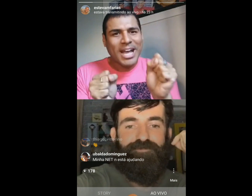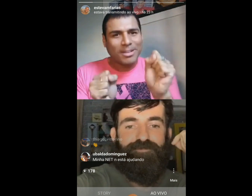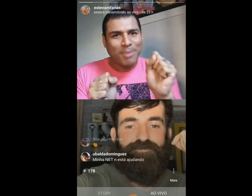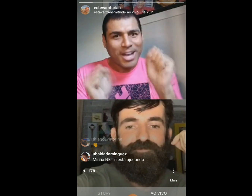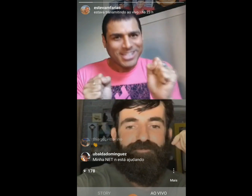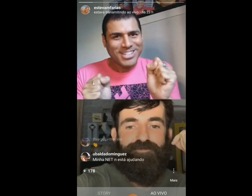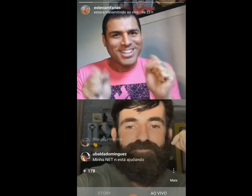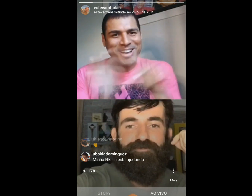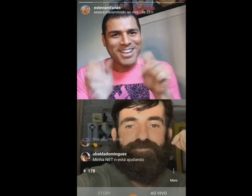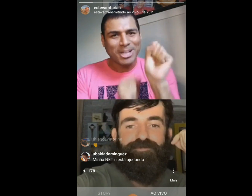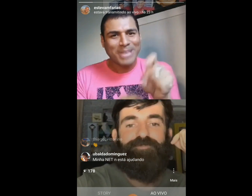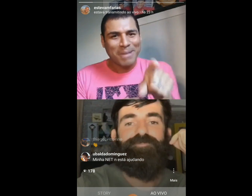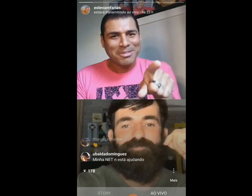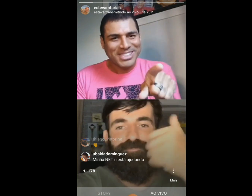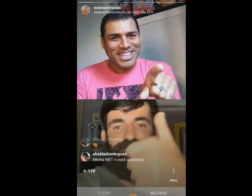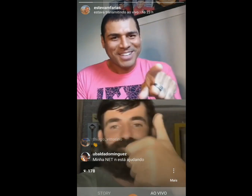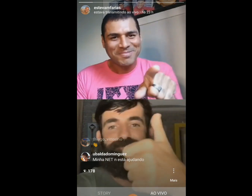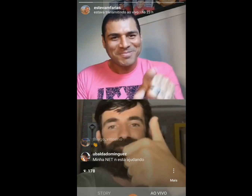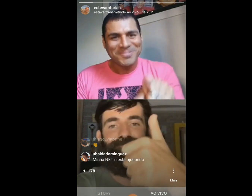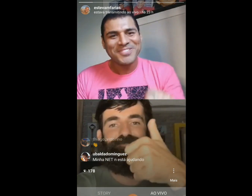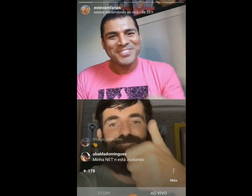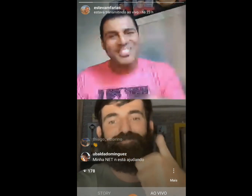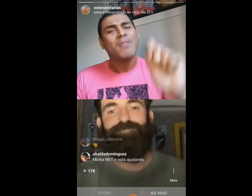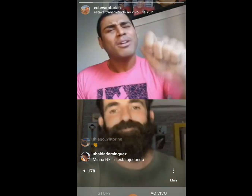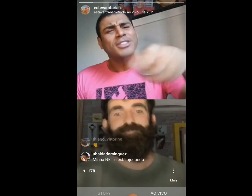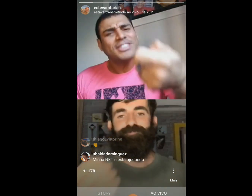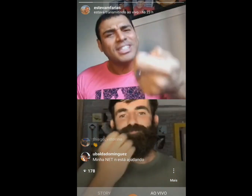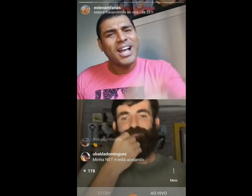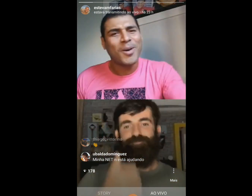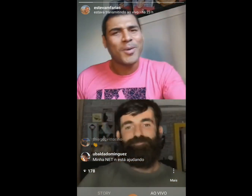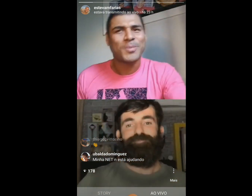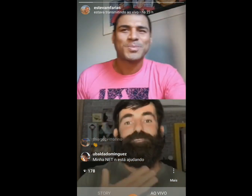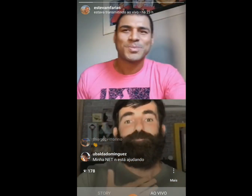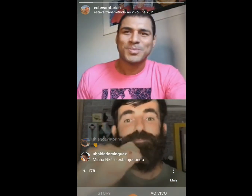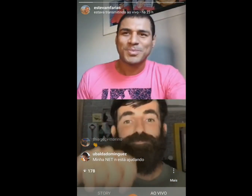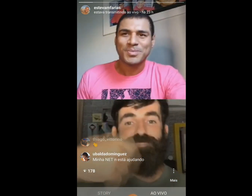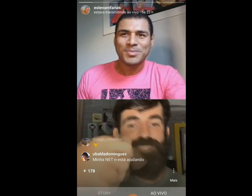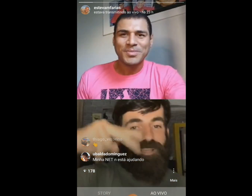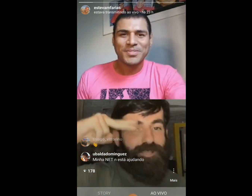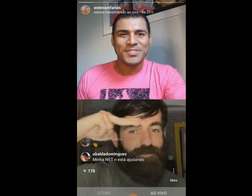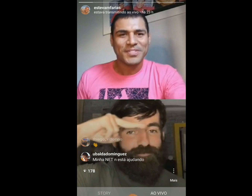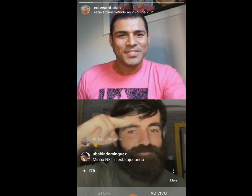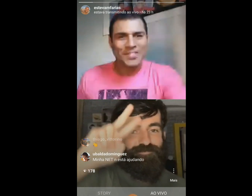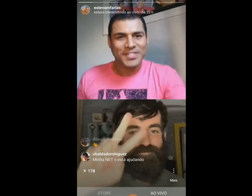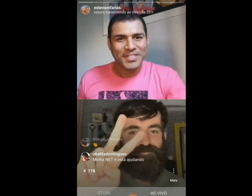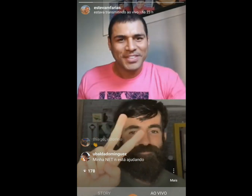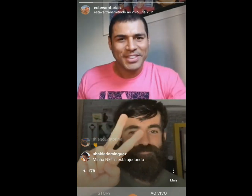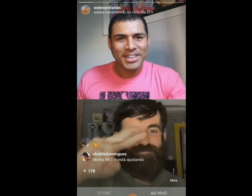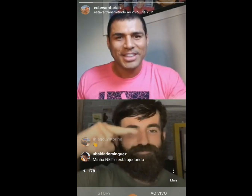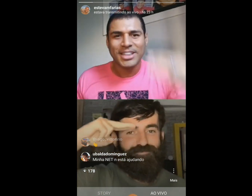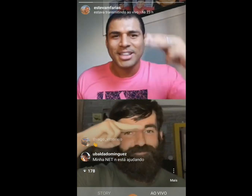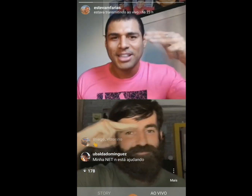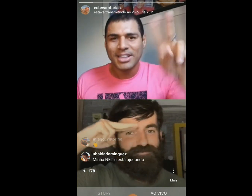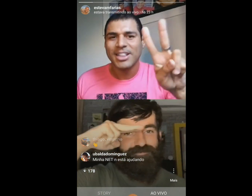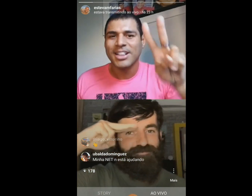pode? Pode perguntar pra você? Pode. Qual é o seu sinal? O meu sinal visual é esse daqui.